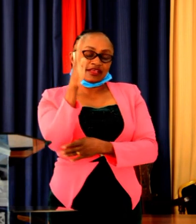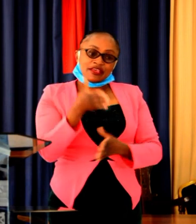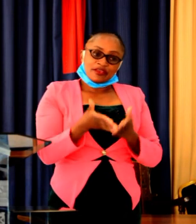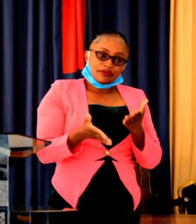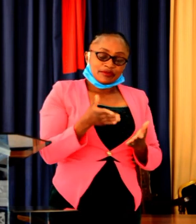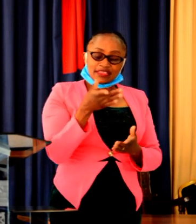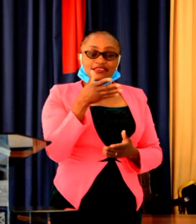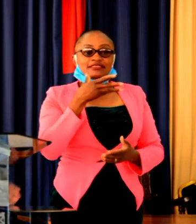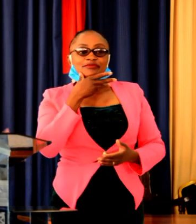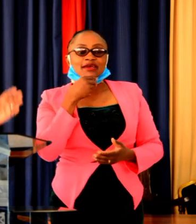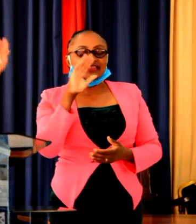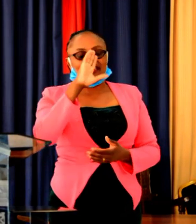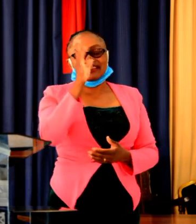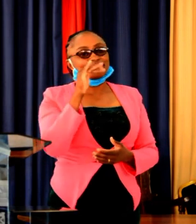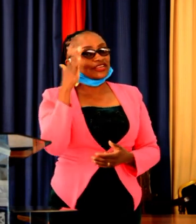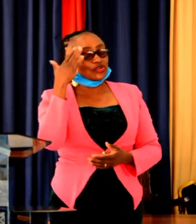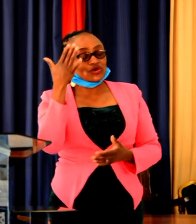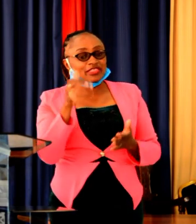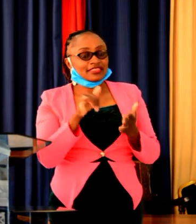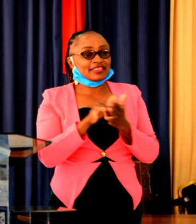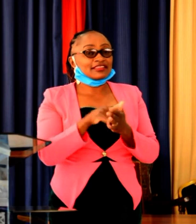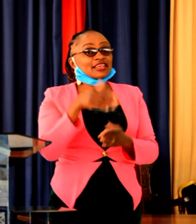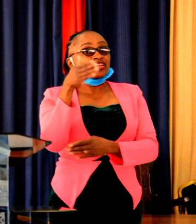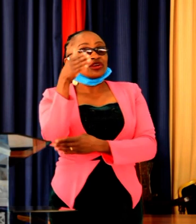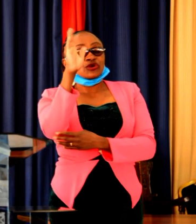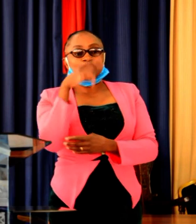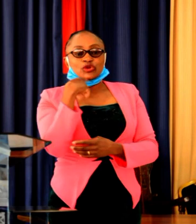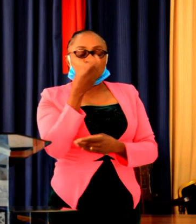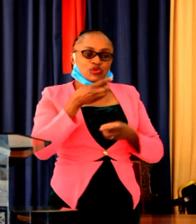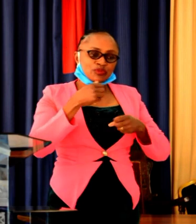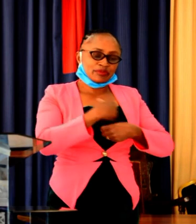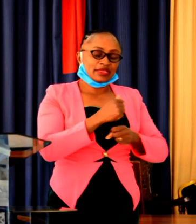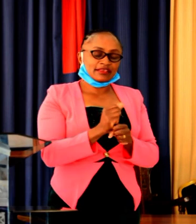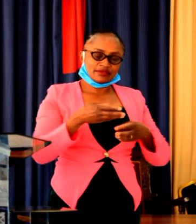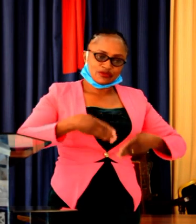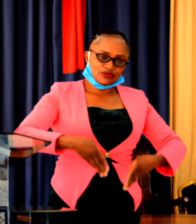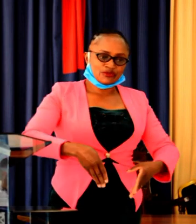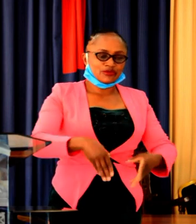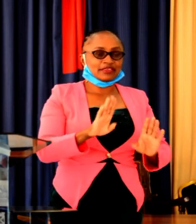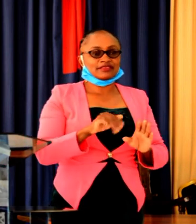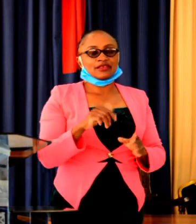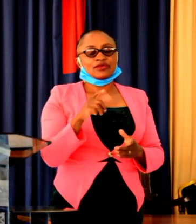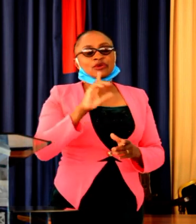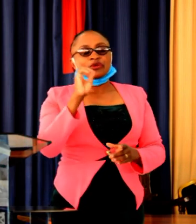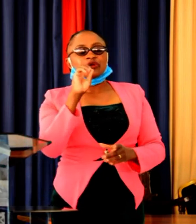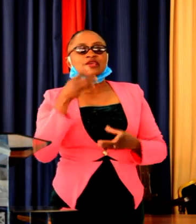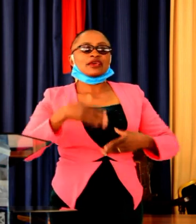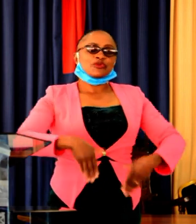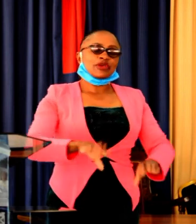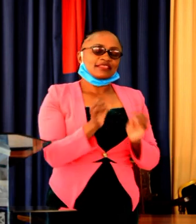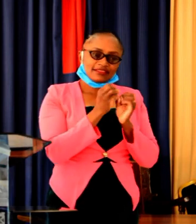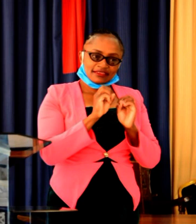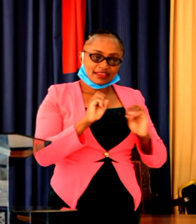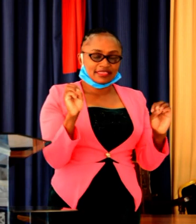hakuwa anajua yule Elisha anayemwabudu ni Mungu anayetengeneza njia mahali ambapo hapana njia. Na jambo